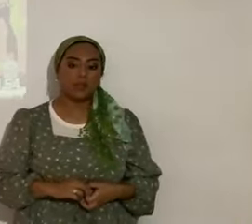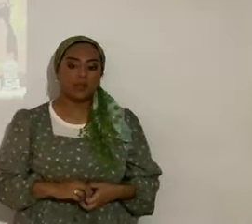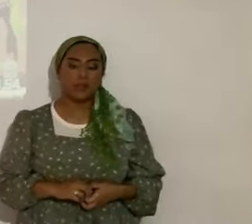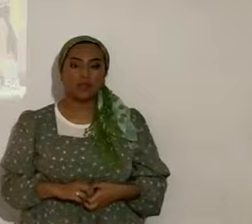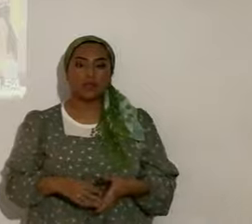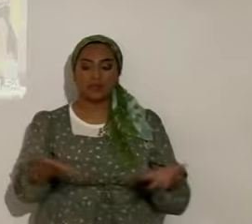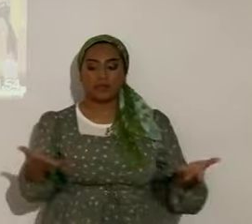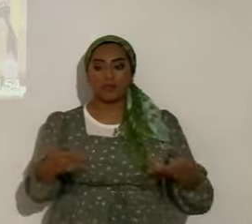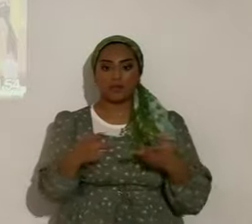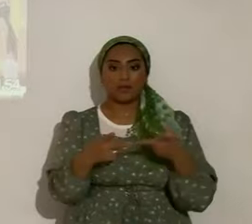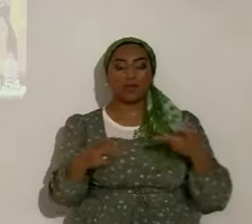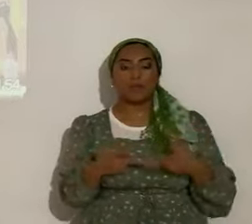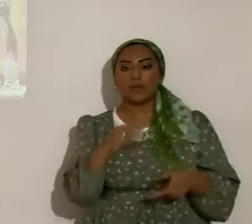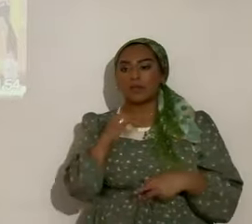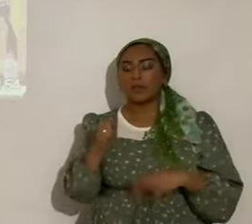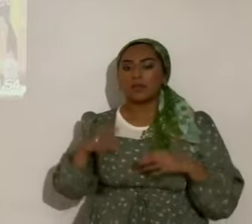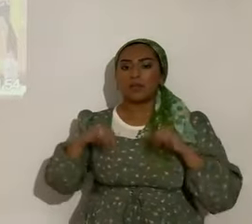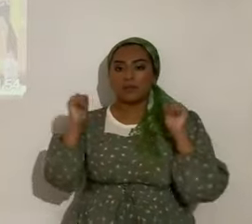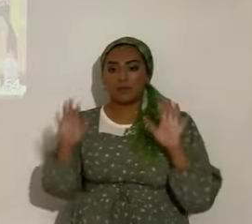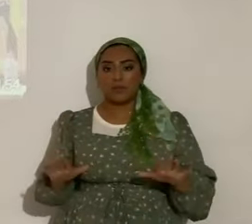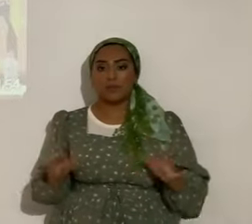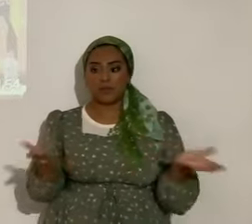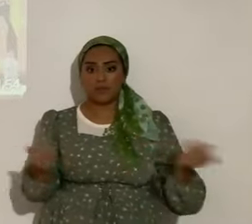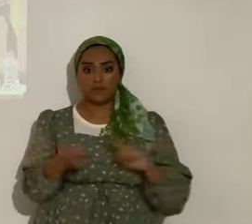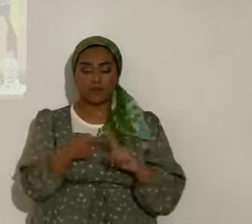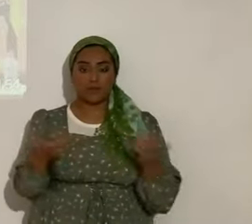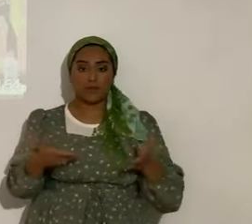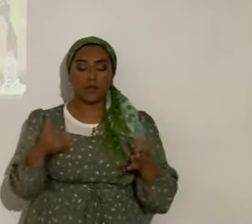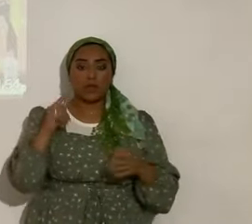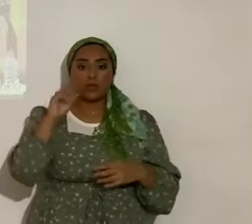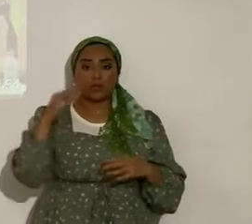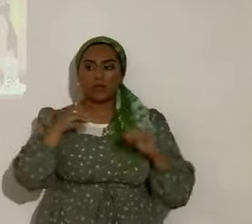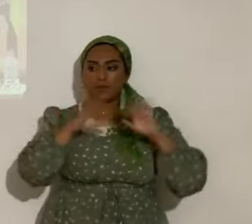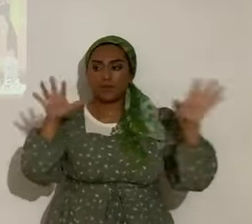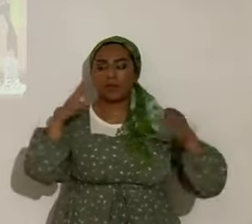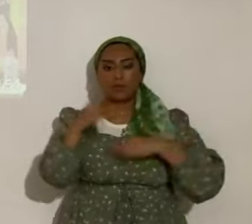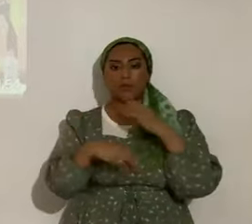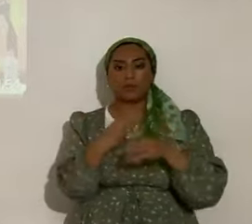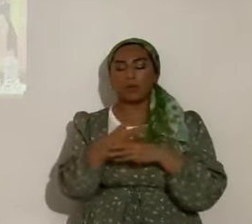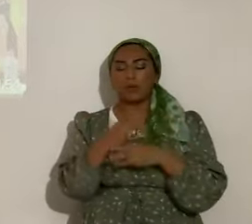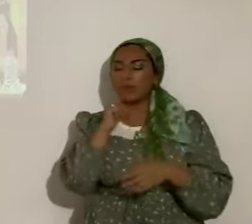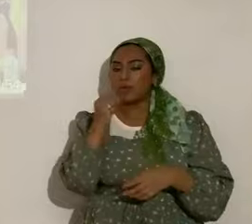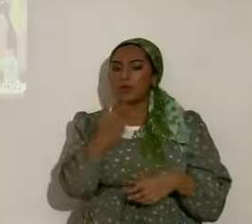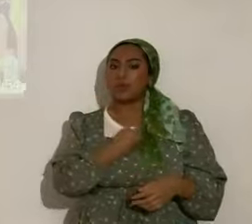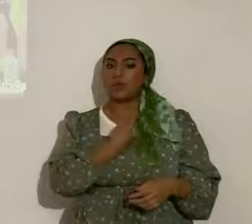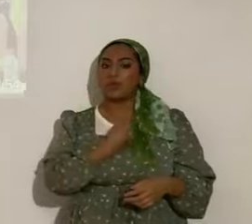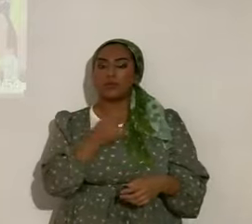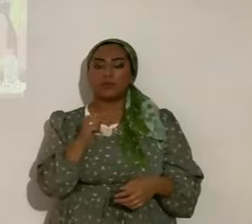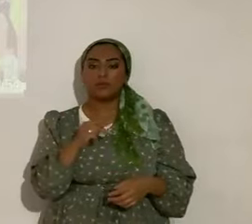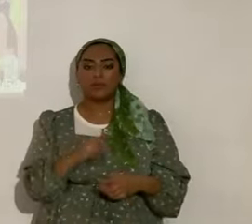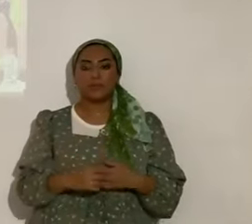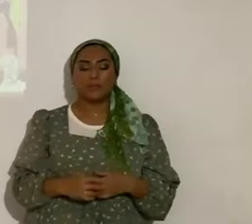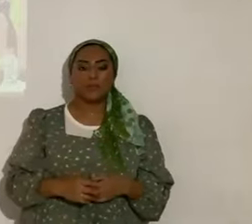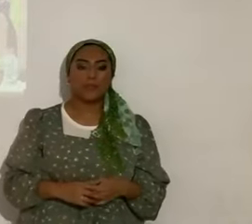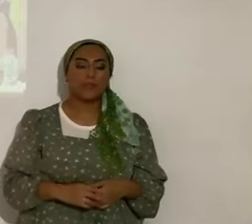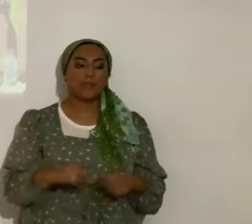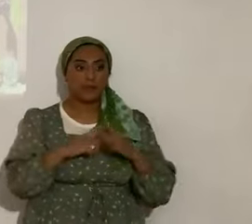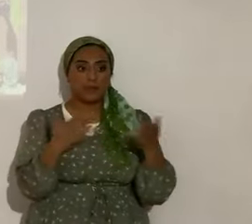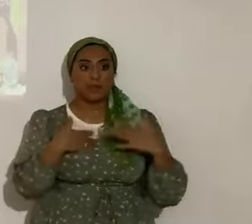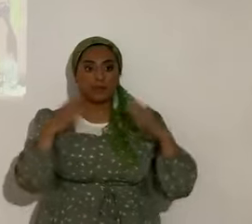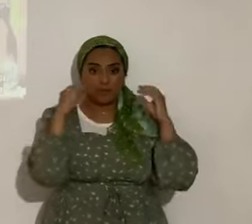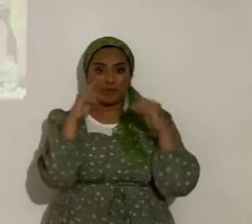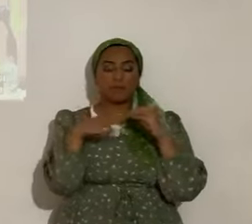HaMashiach. Este lugar es bendito, porque está saliendo la Torah para el mundo, y no somos los únicos ni los mejores. Pero estoy